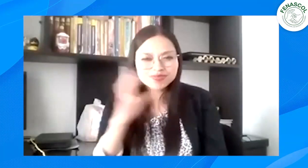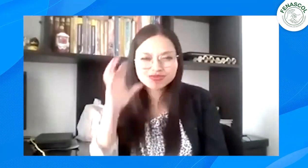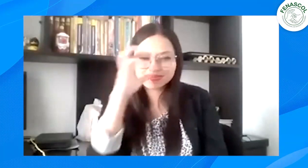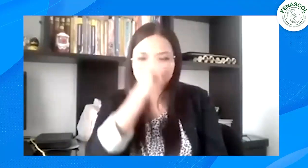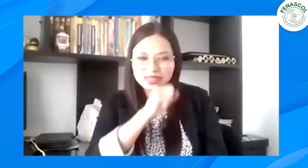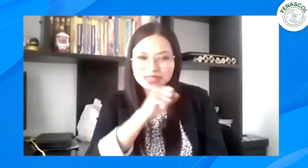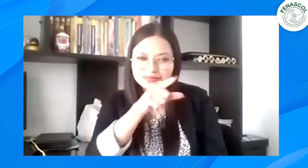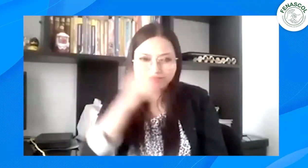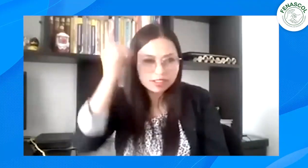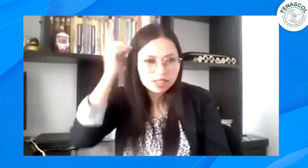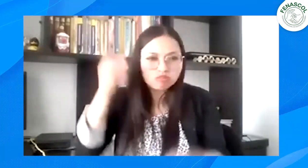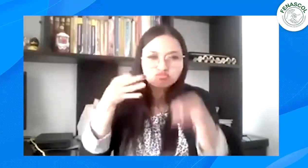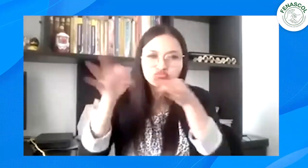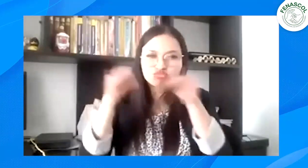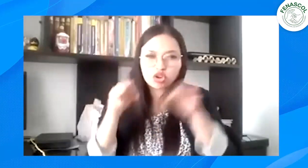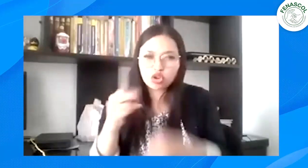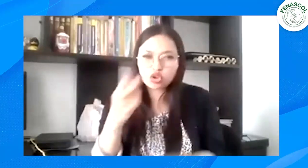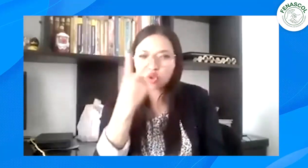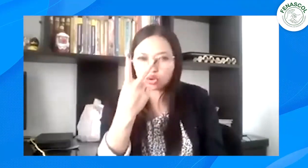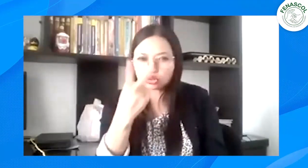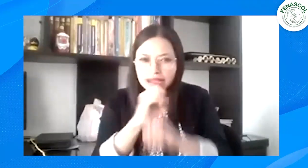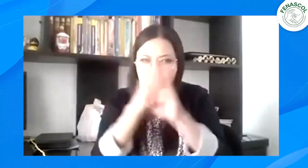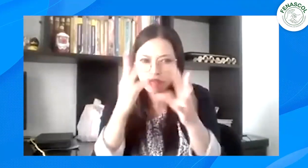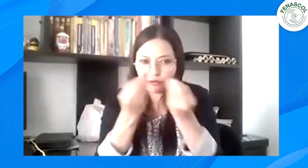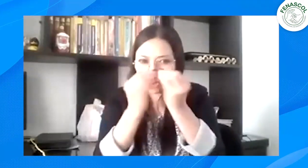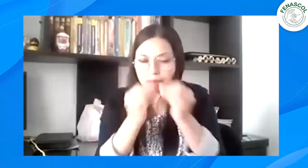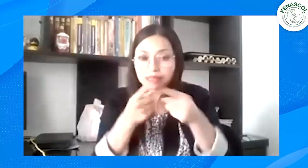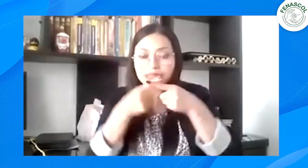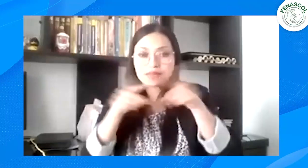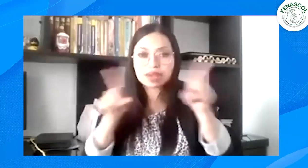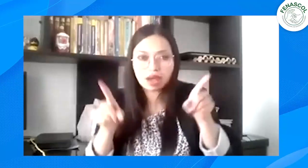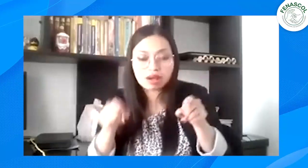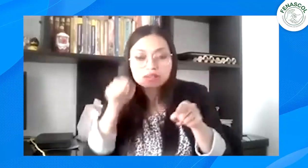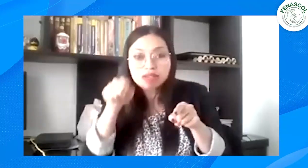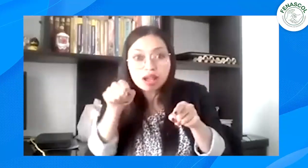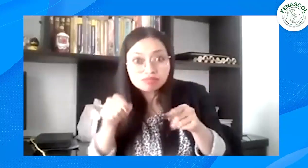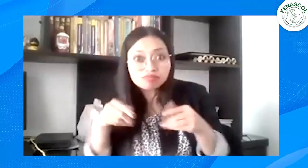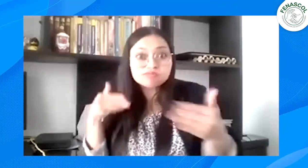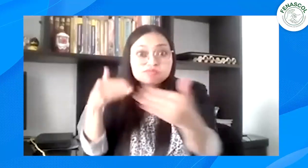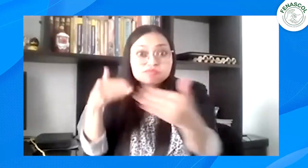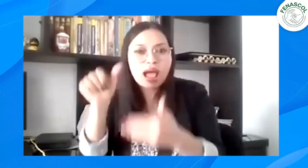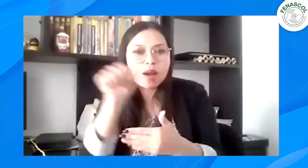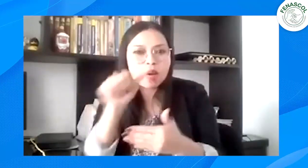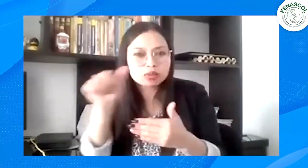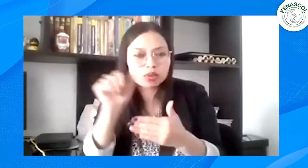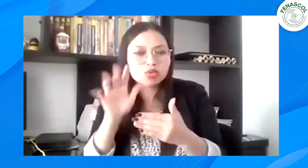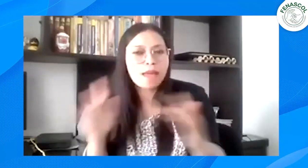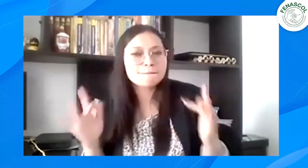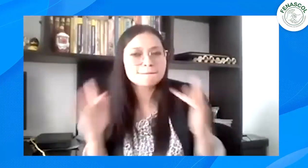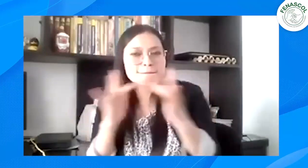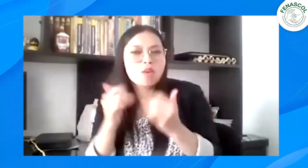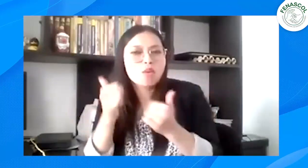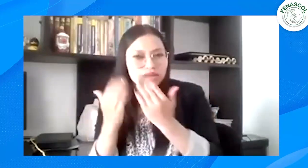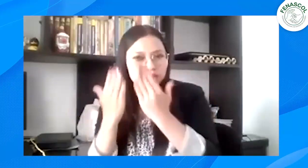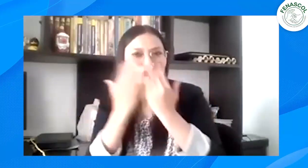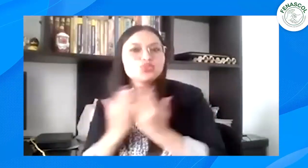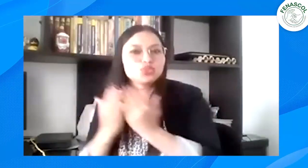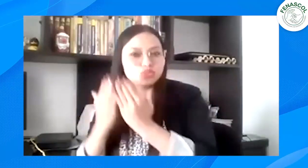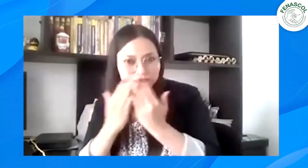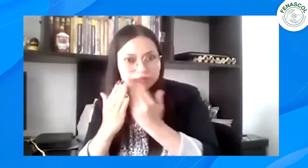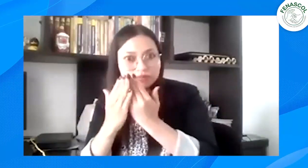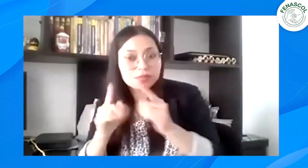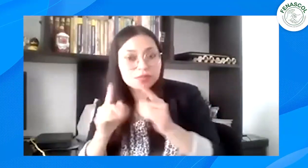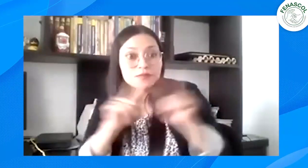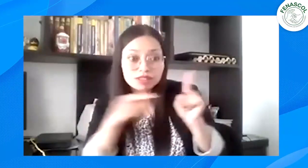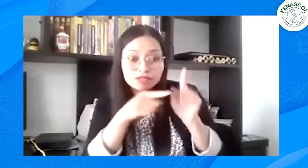como nos pudimos dar cuenta daniel nos informó que se van a dar estas dos cosas de manera simultánea quien agosto vamos a